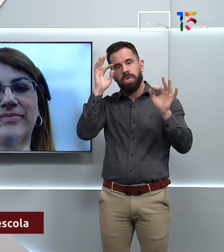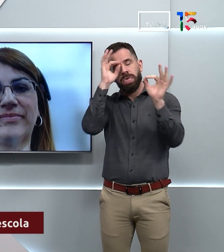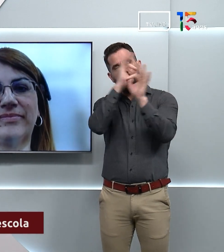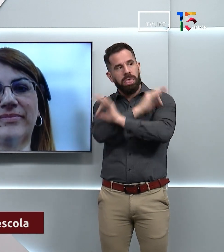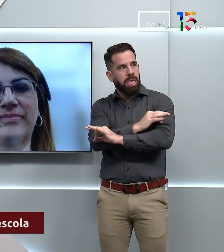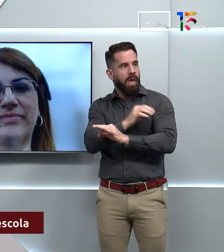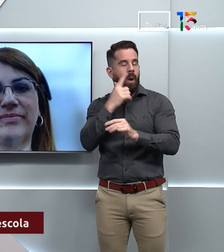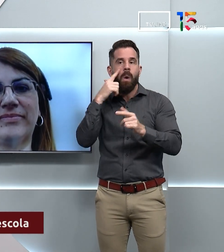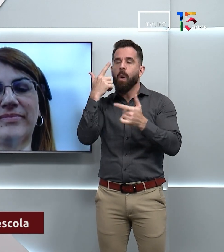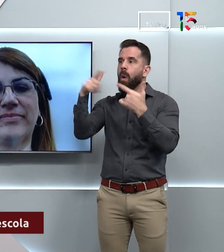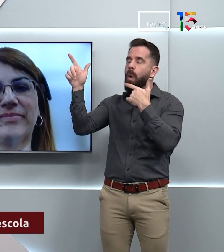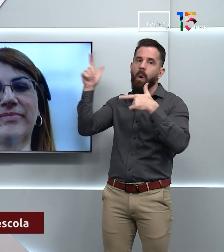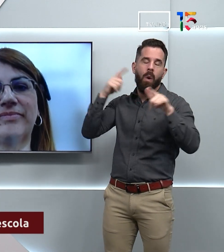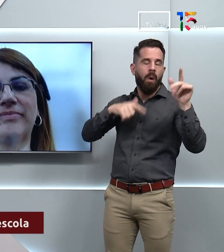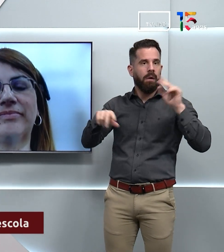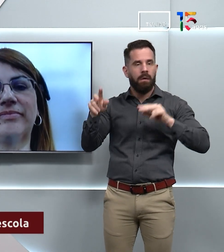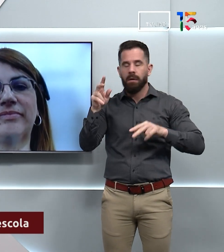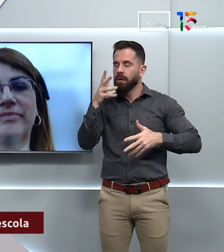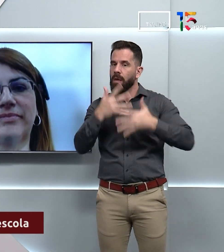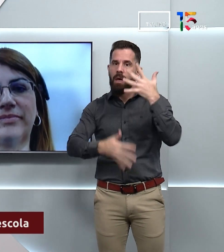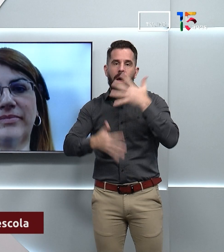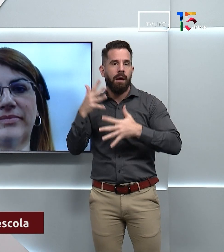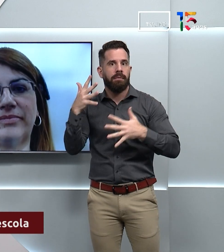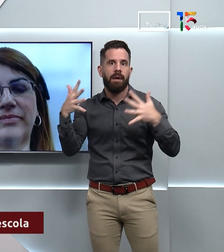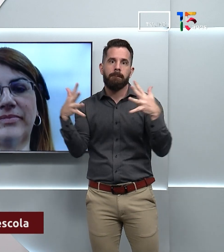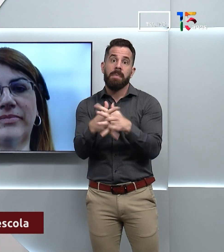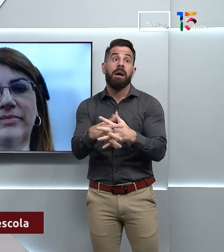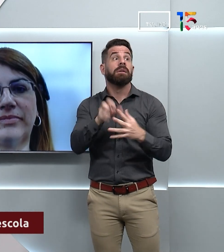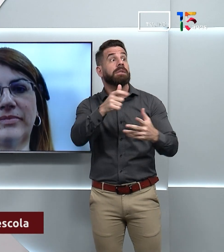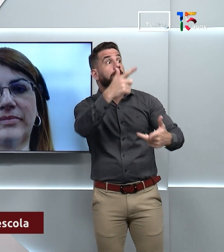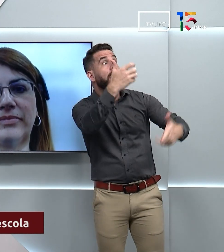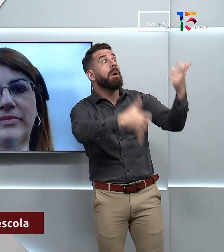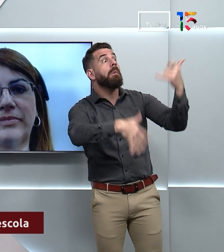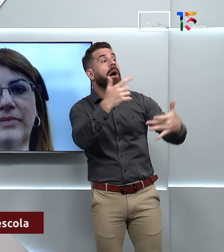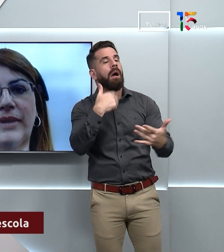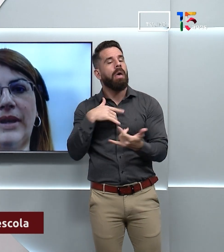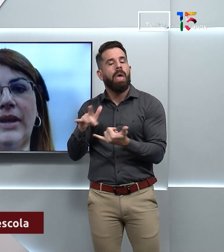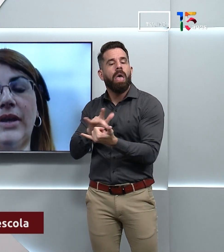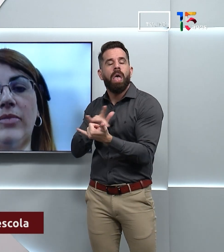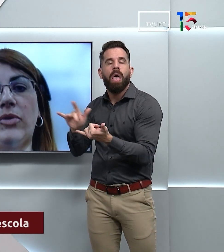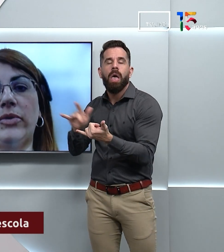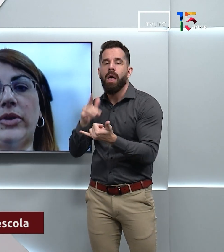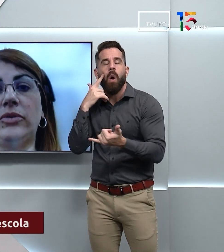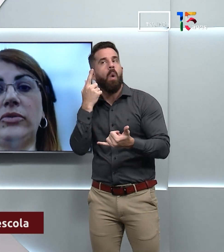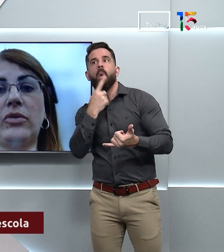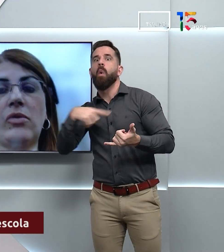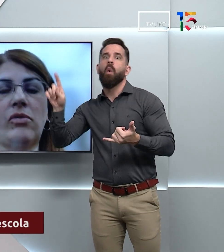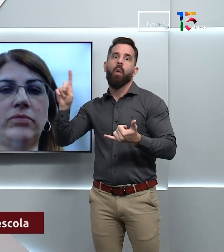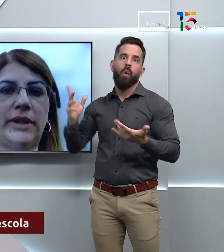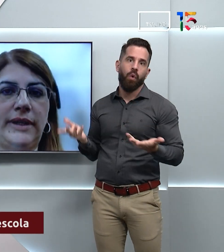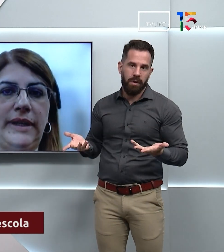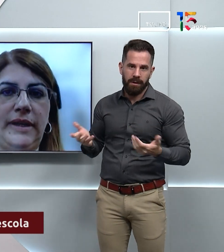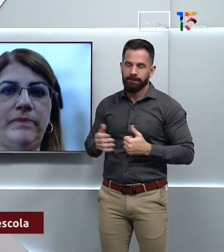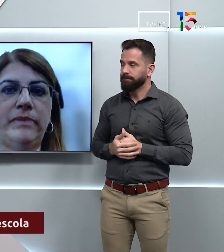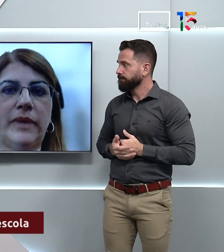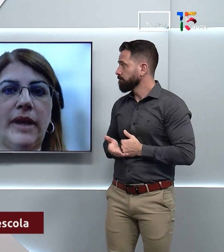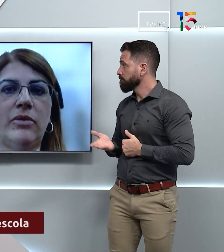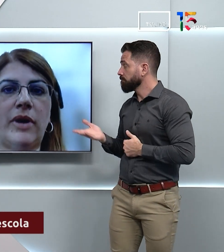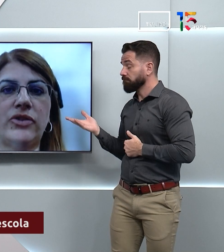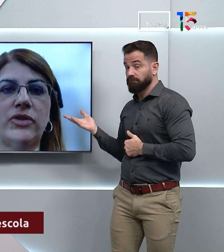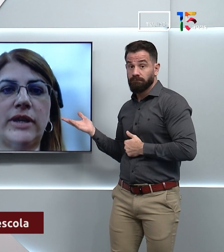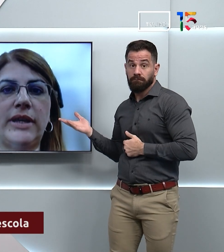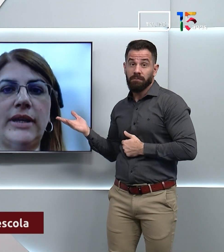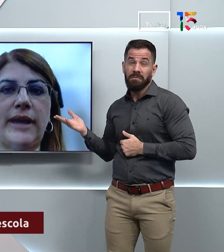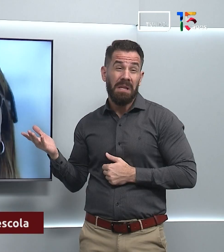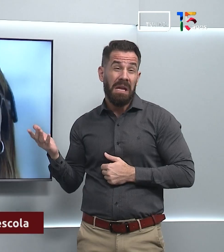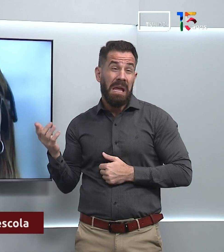da explicação, de uma atividade, né? Fala para a gente qual é a opinião da senhora. Bom, eu não sou contra a lei, né? Eu